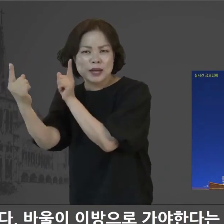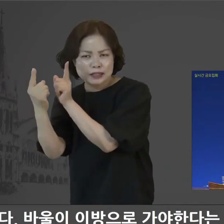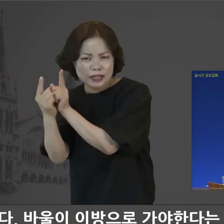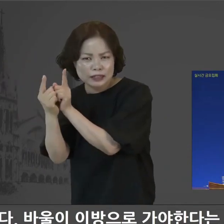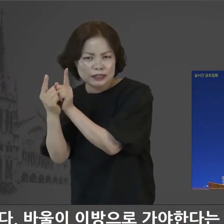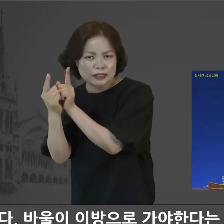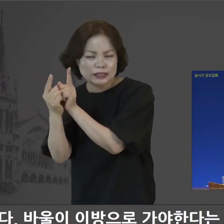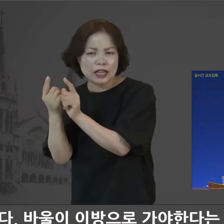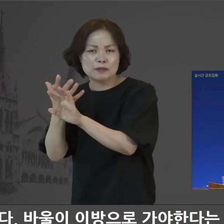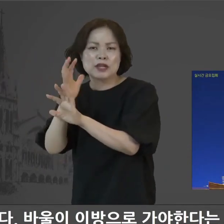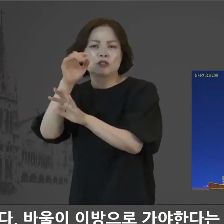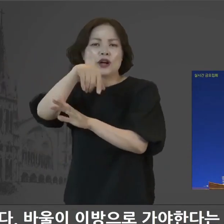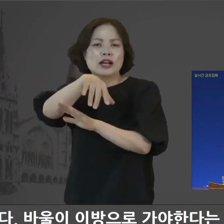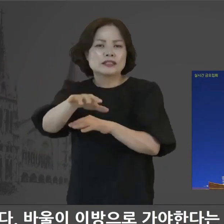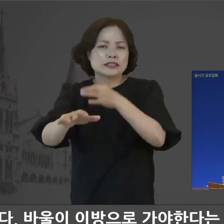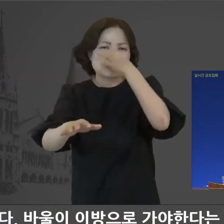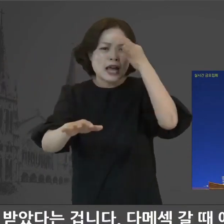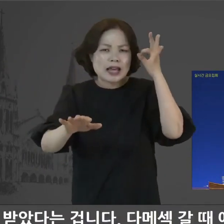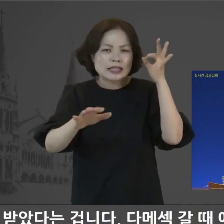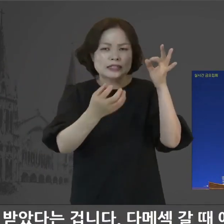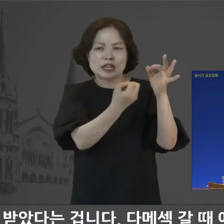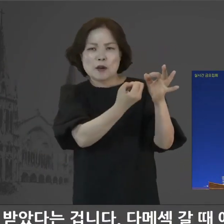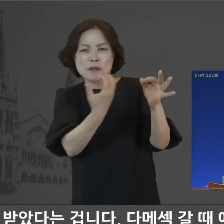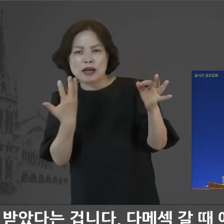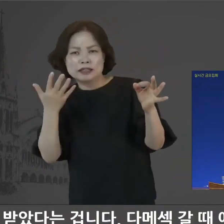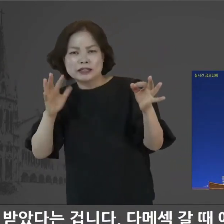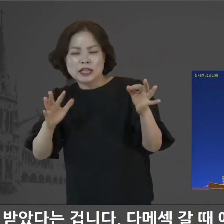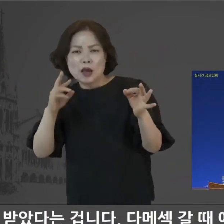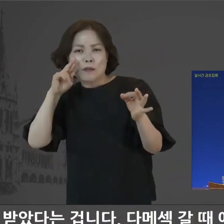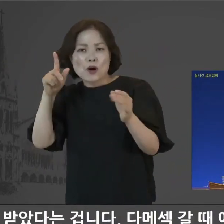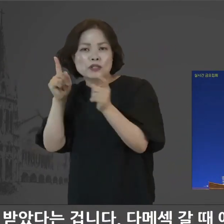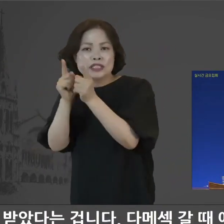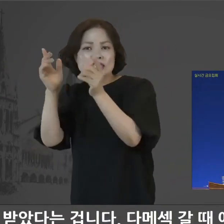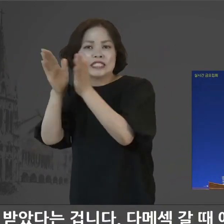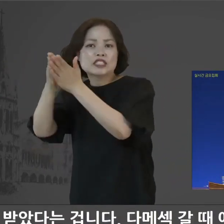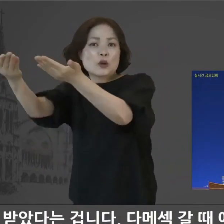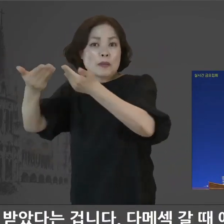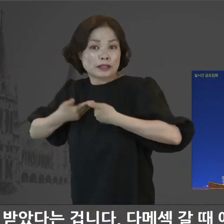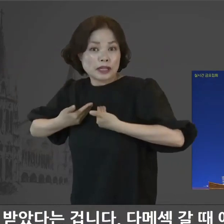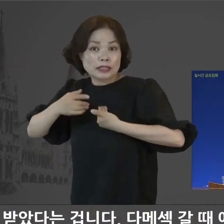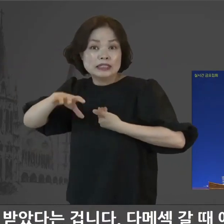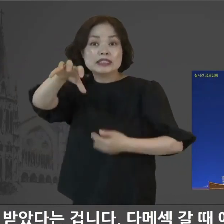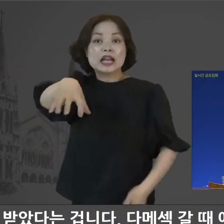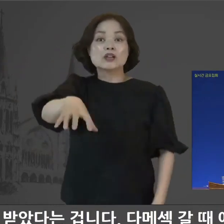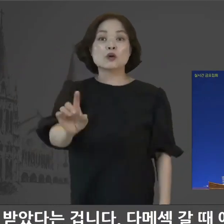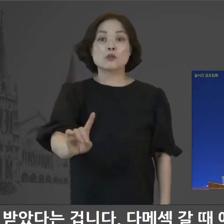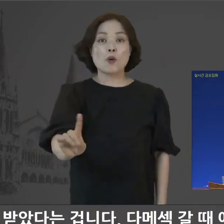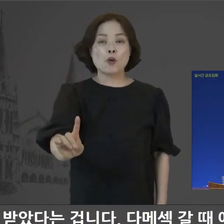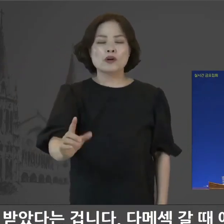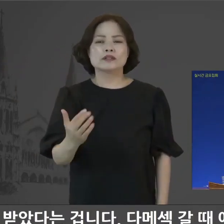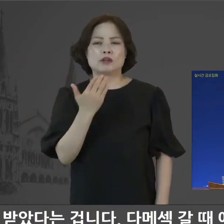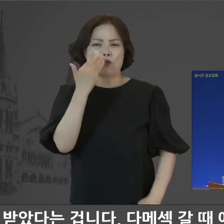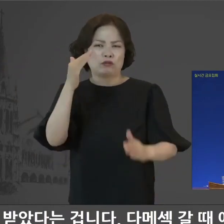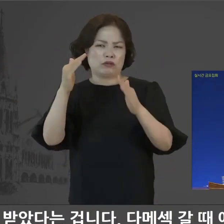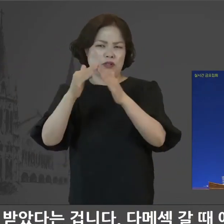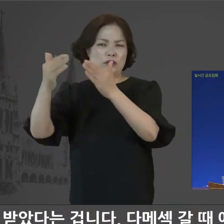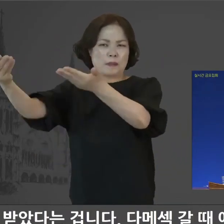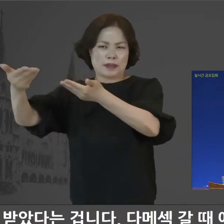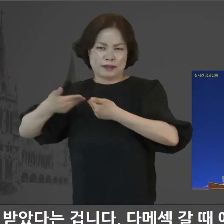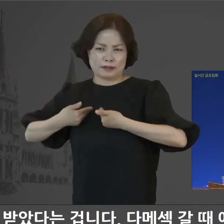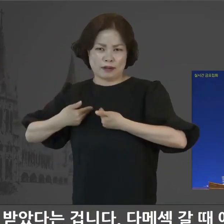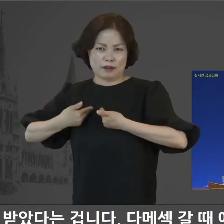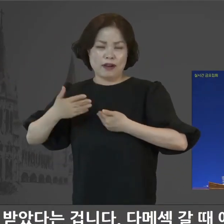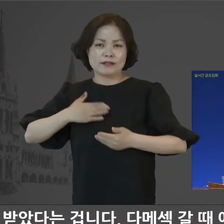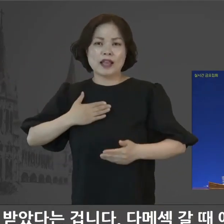아나니아가 받아줬는데, 바울이 그거를 직접 다시 받았는데 그 장소가 어디냐면 성전에서 받았다는 거예요. 그러니까